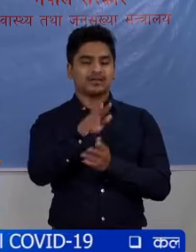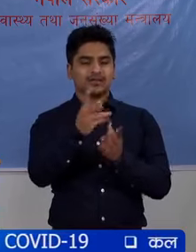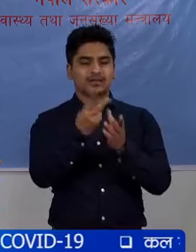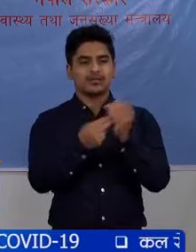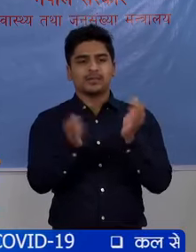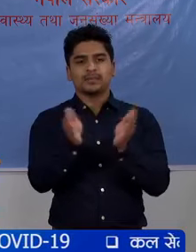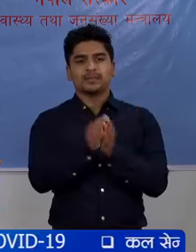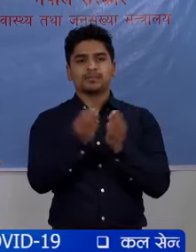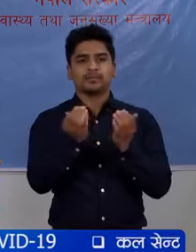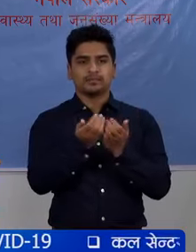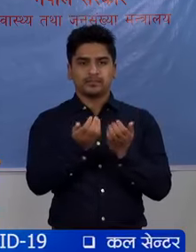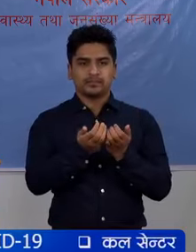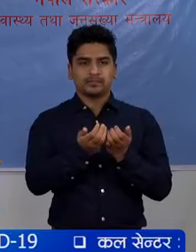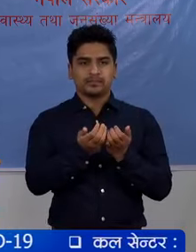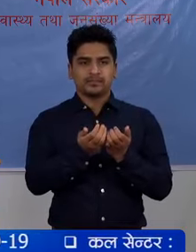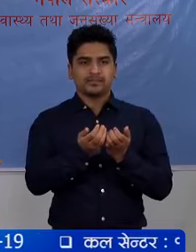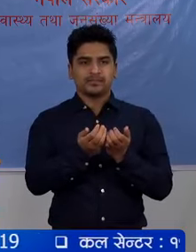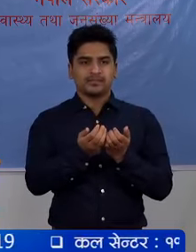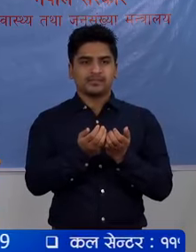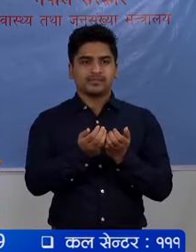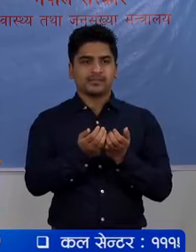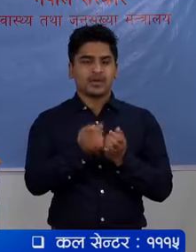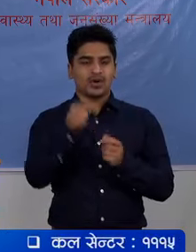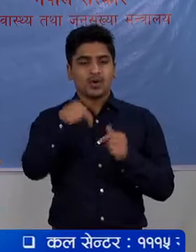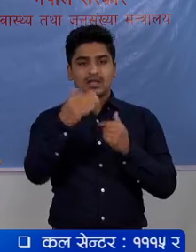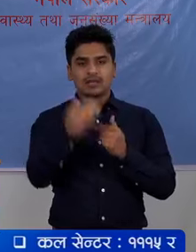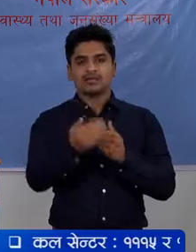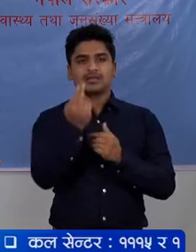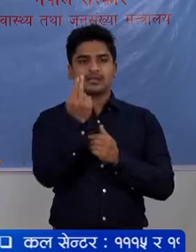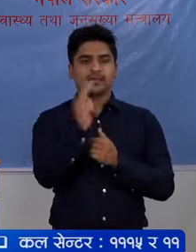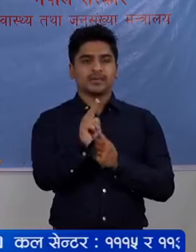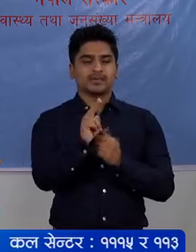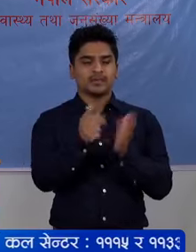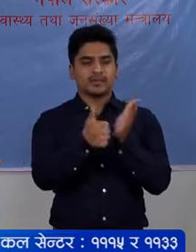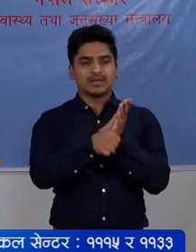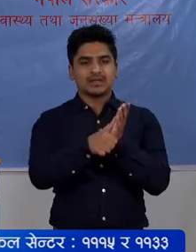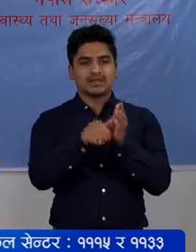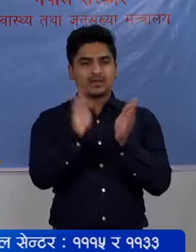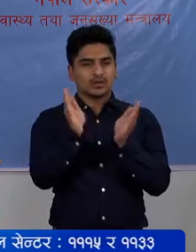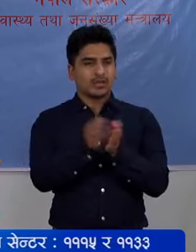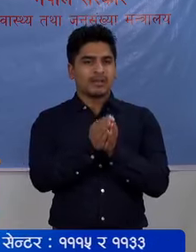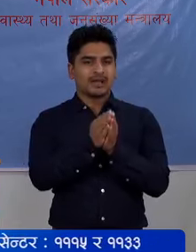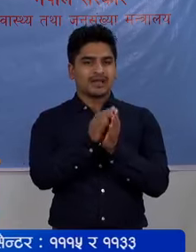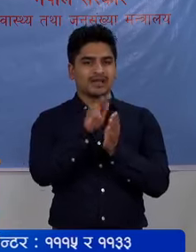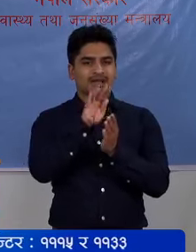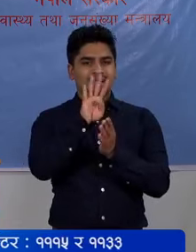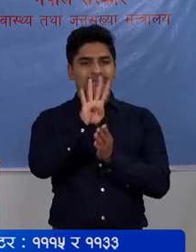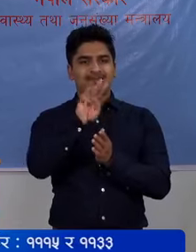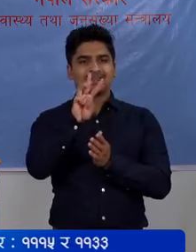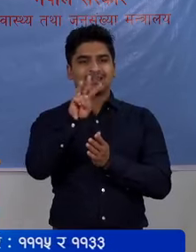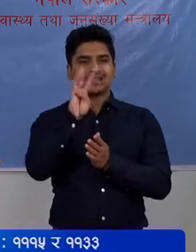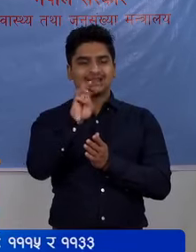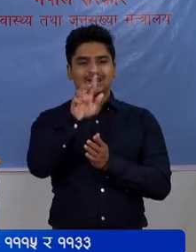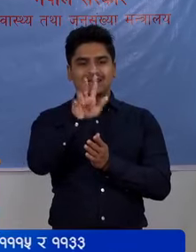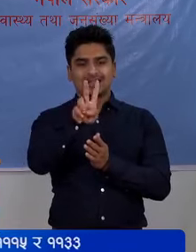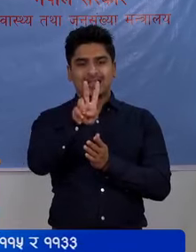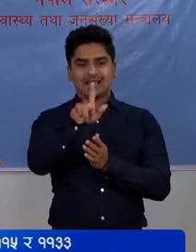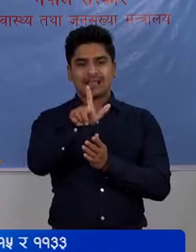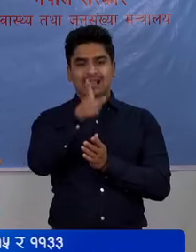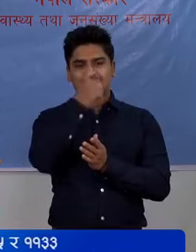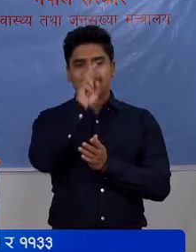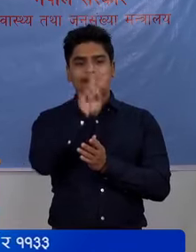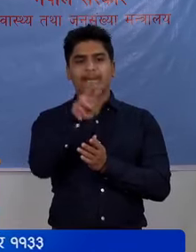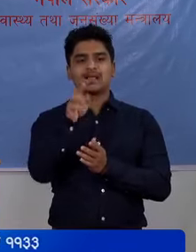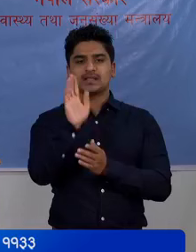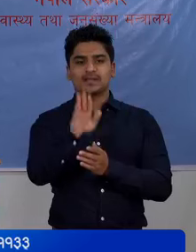मिलाएरा हाल सम्मा बाटा परिक्षेन को कूल संख्या 43,722 जान